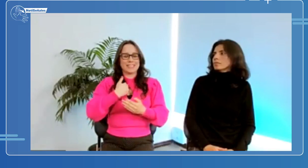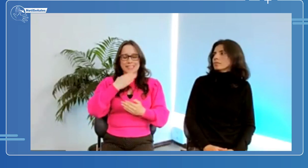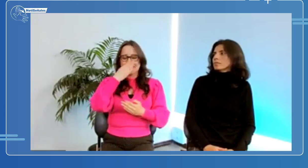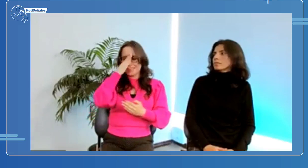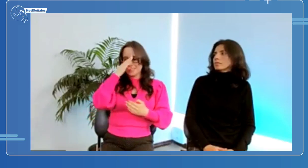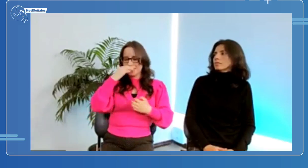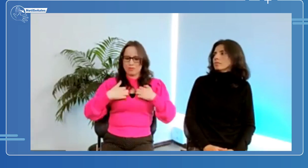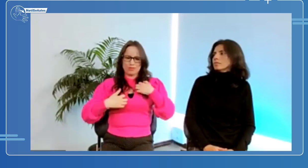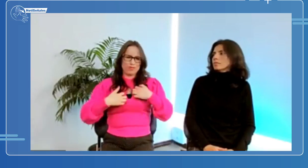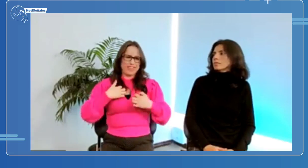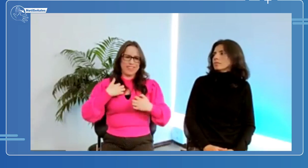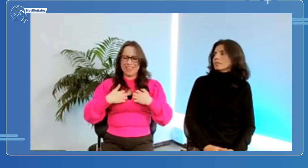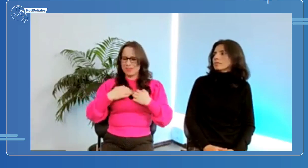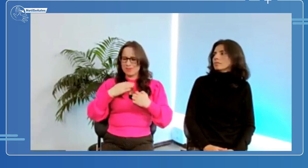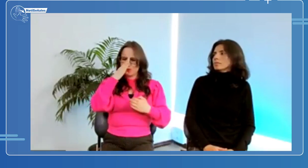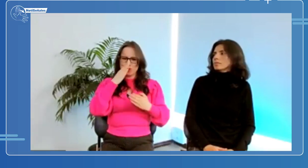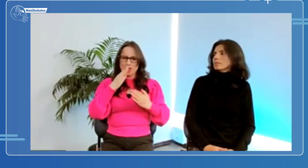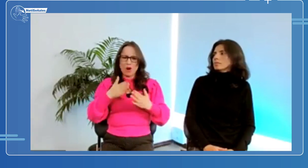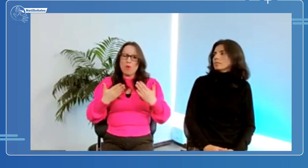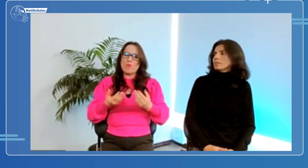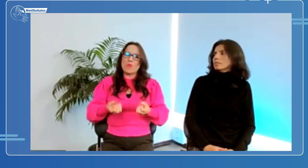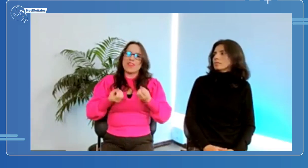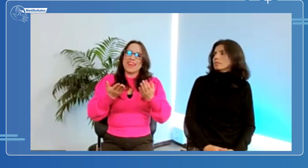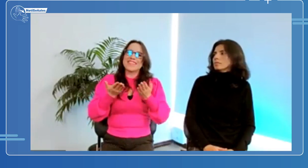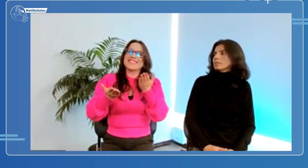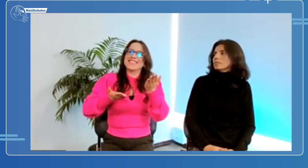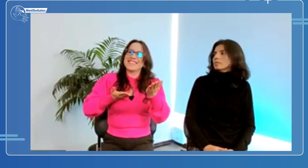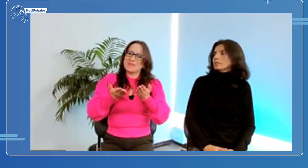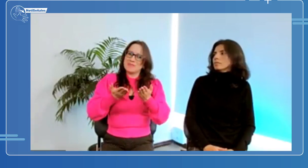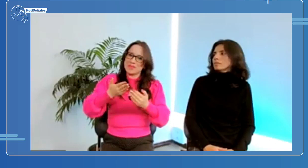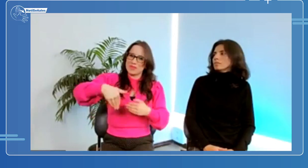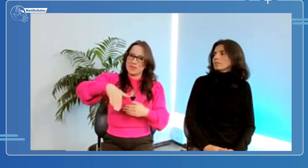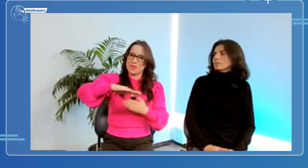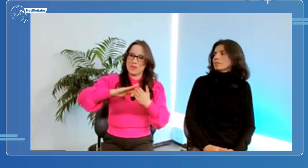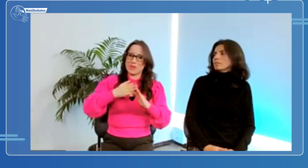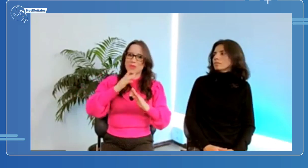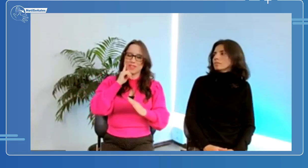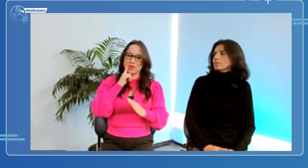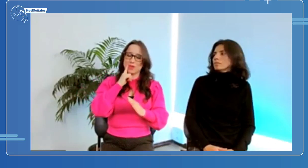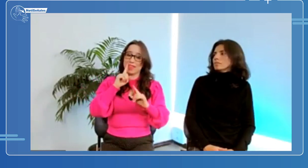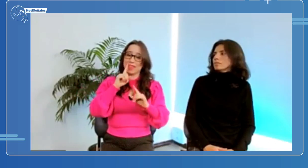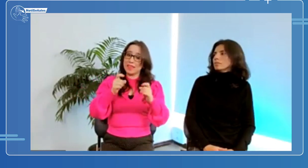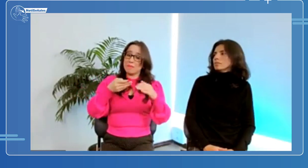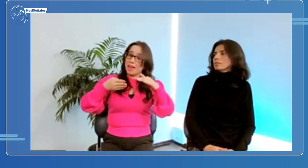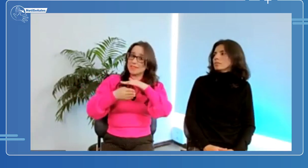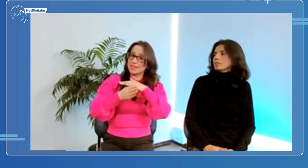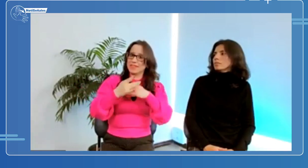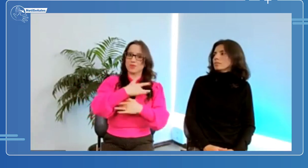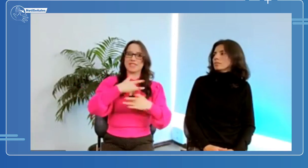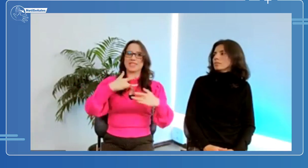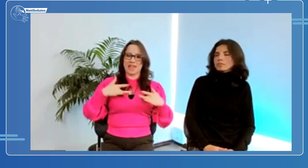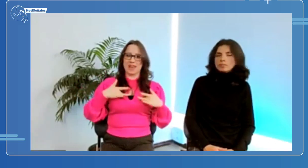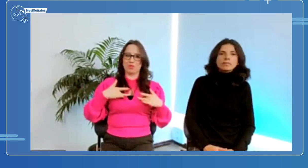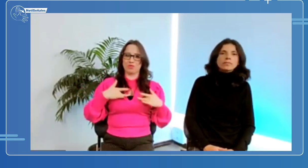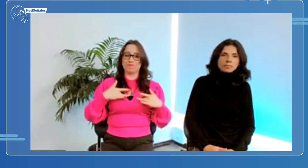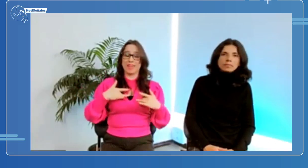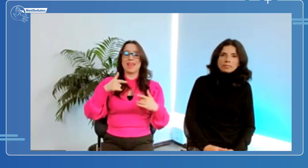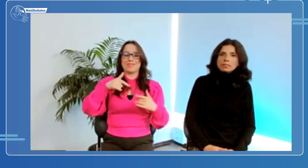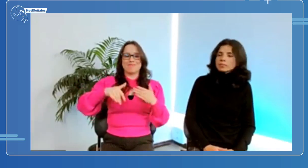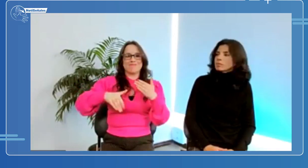familiar. Entonces, ante esas dudas e inquietudes de, bueno, cómo mejorar nuestros servicios a la comunidad